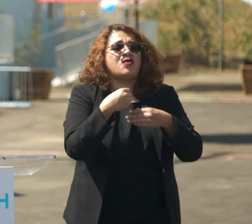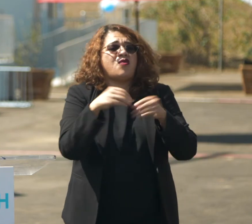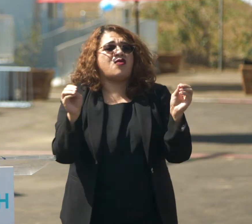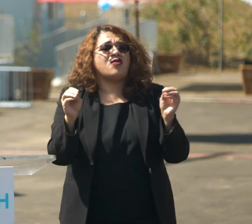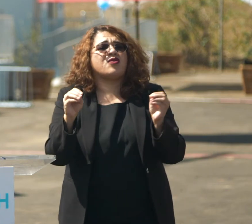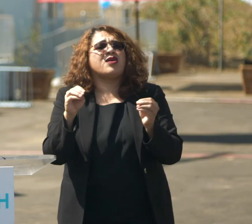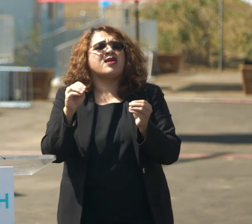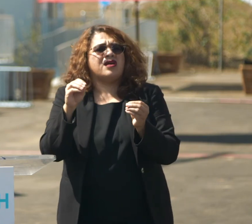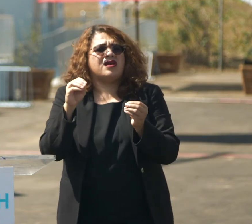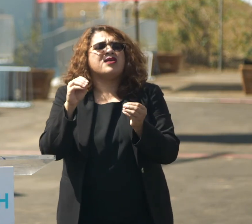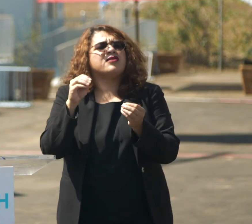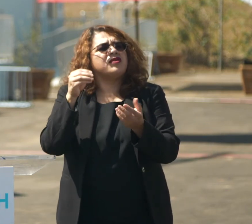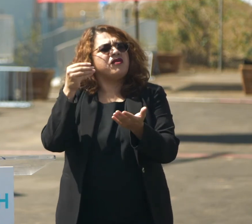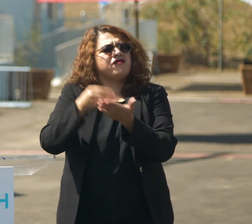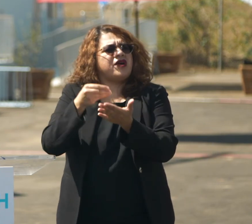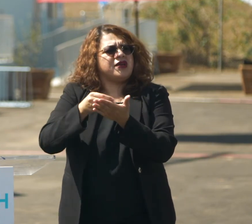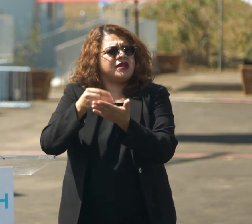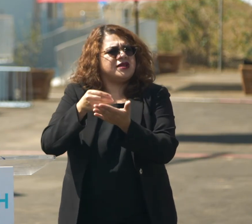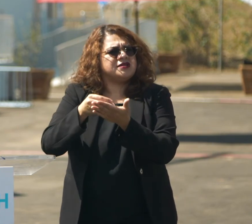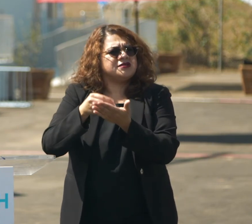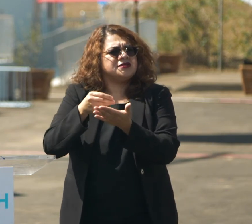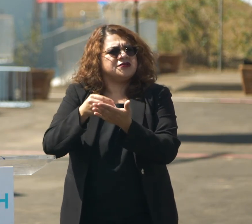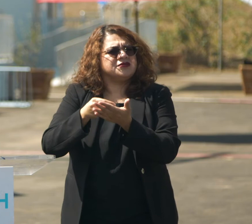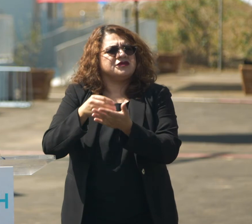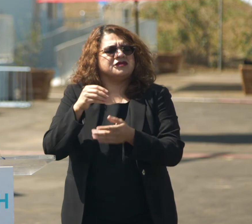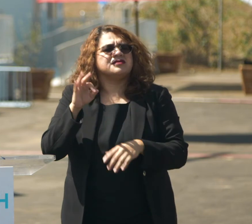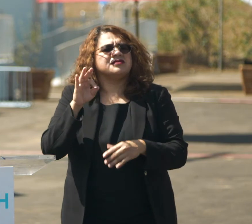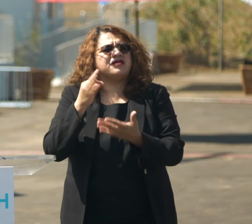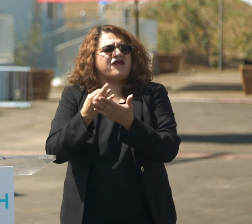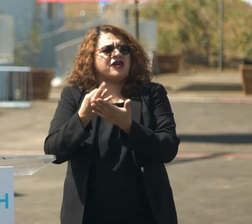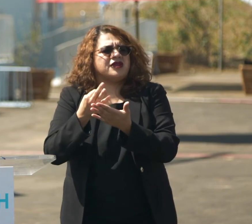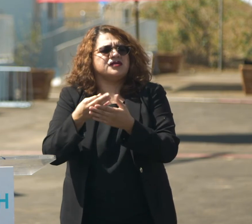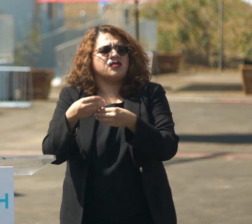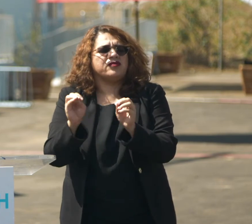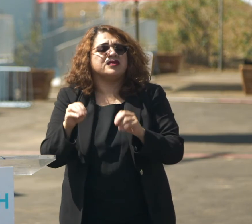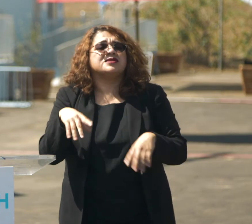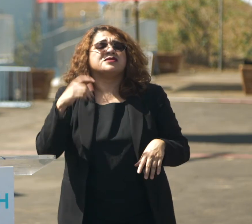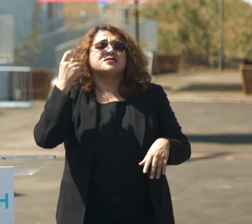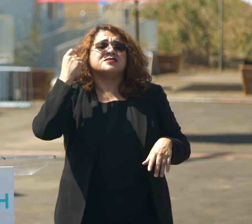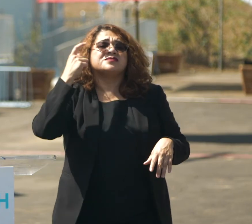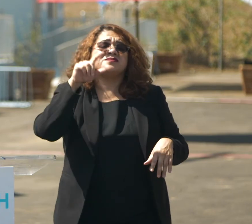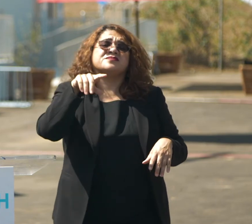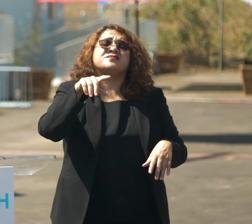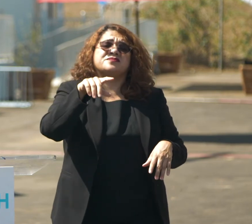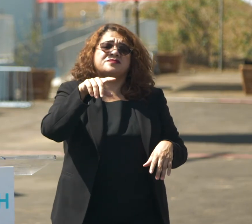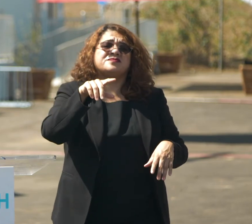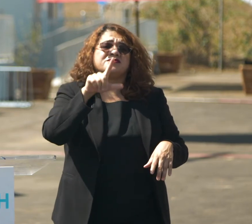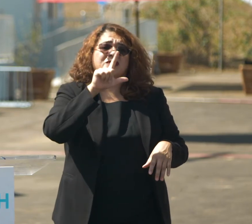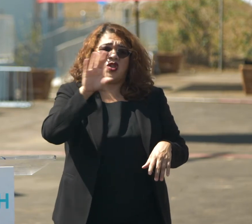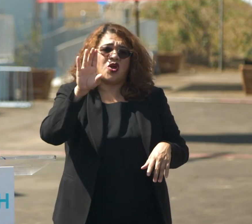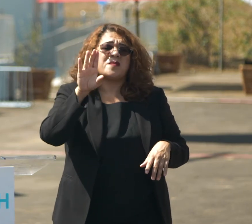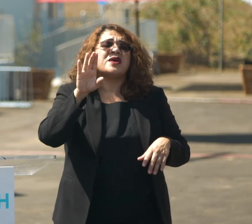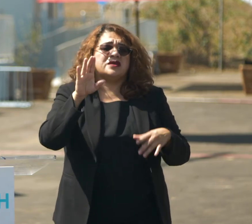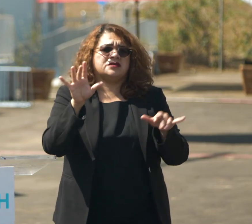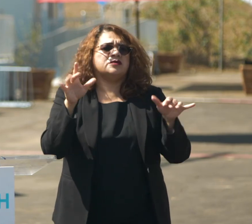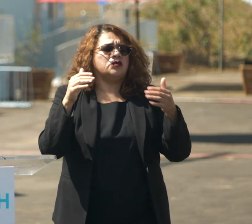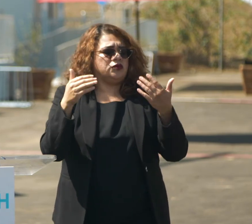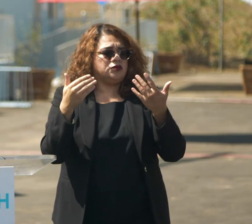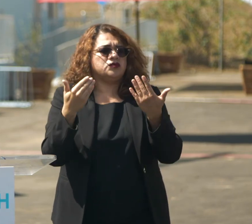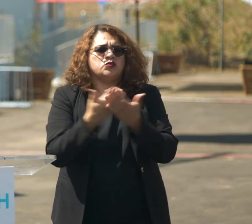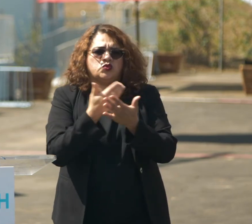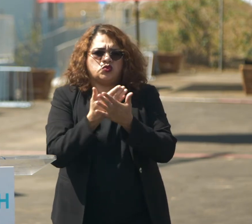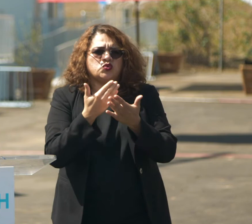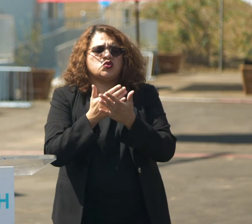del fiscal de la ciudad. Desde el comienzo de esta pandemia, Long Beach ha tomado una serie de nuevas medidas